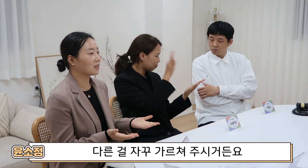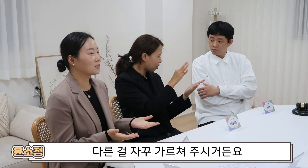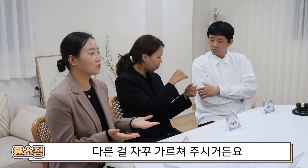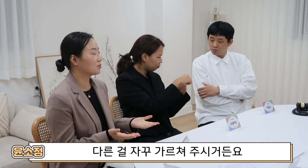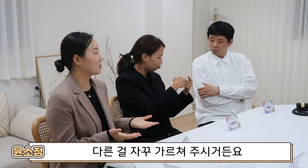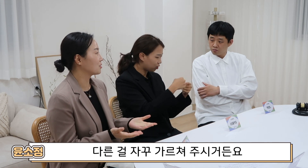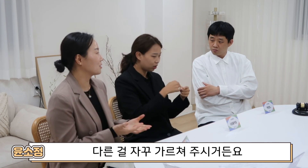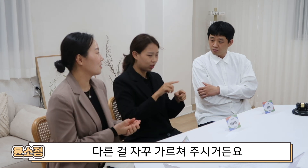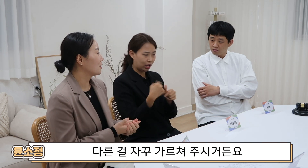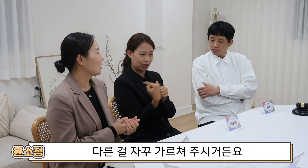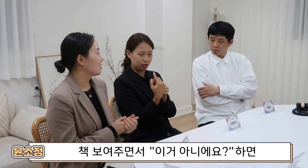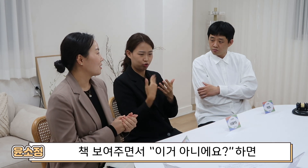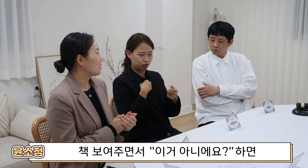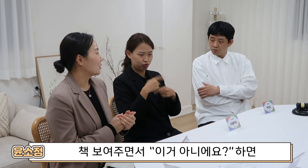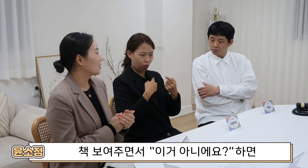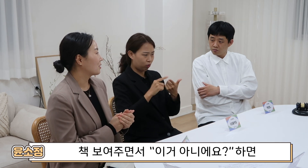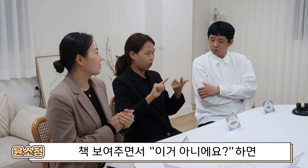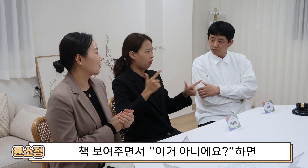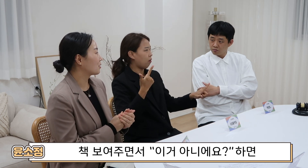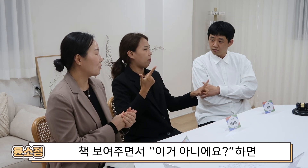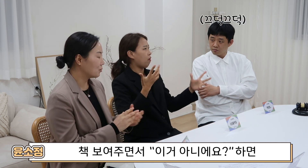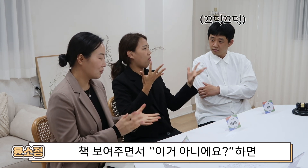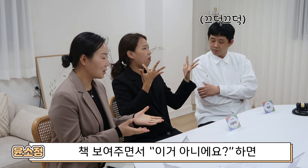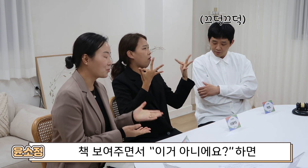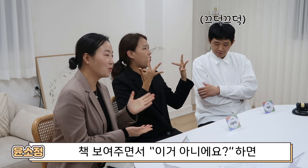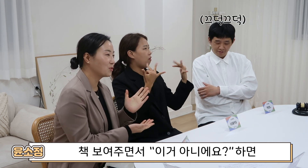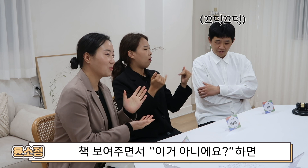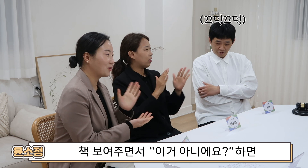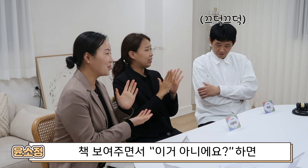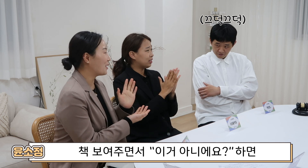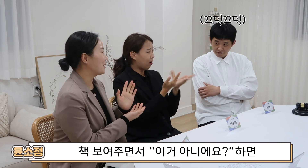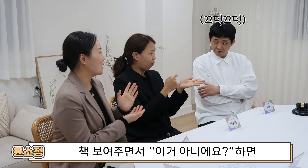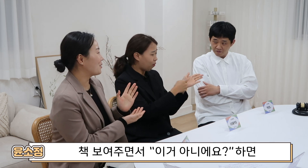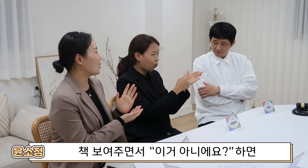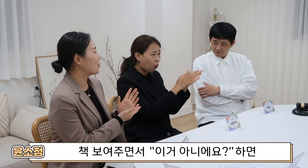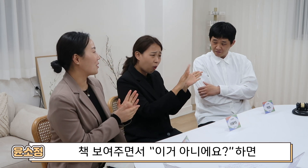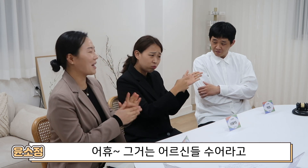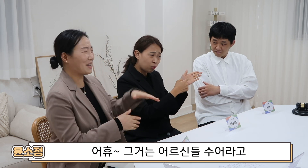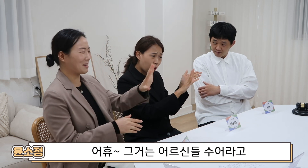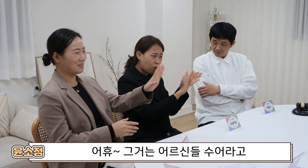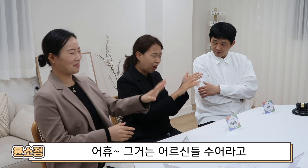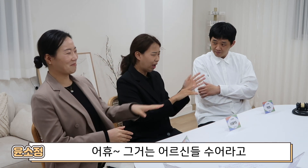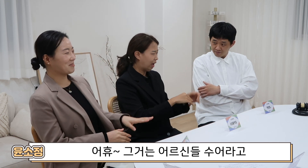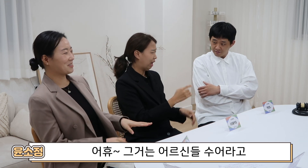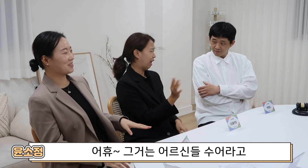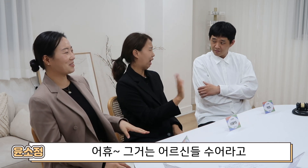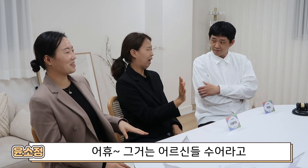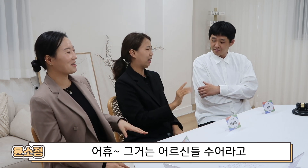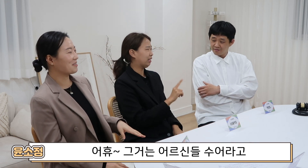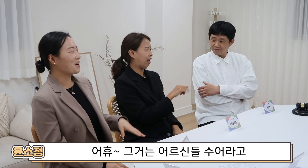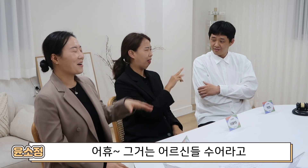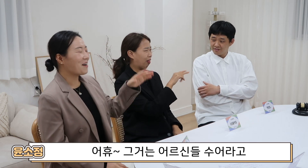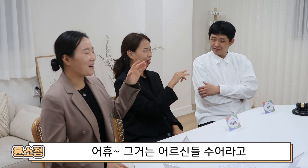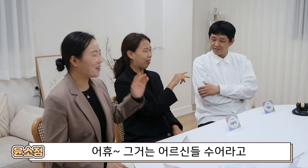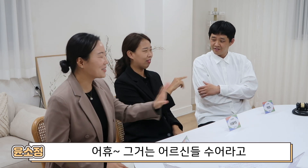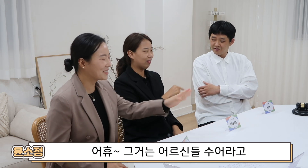가르쳐 주시거든요. 그래서 제가 책 보여주면서 이거 아니에요? 하면 에이 그거는